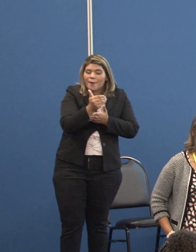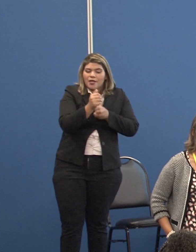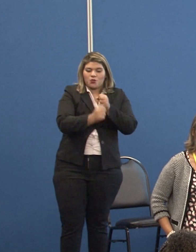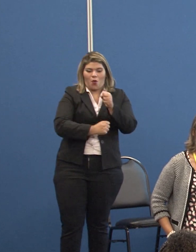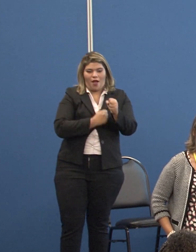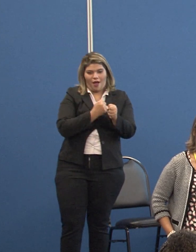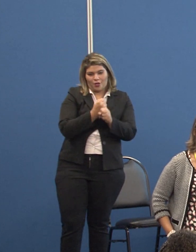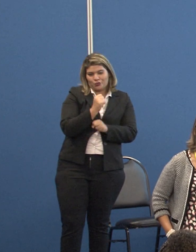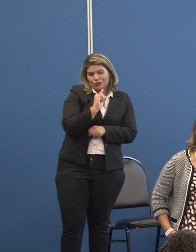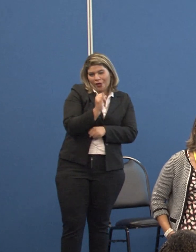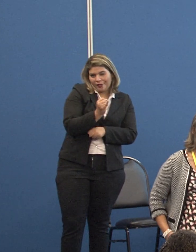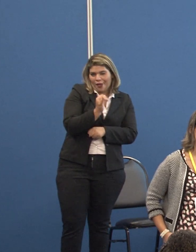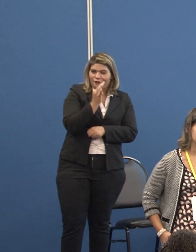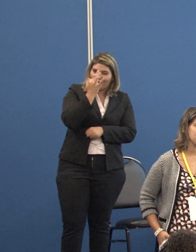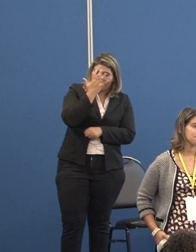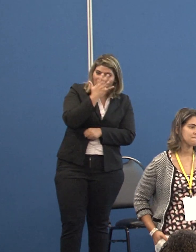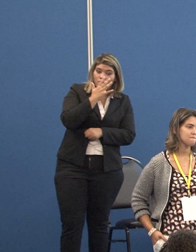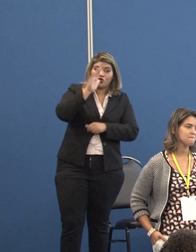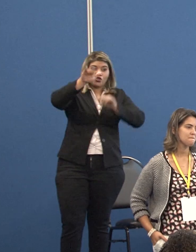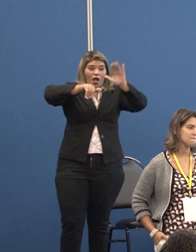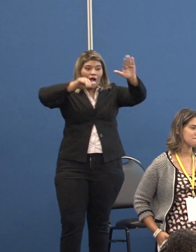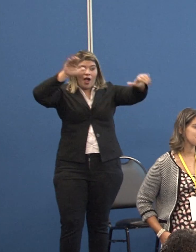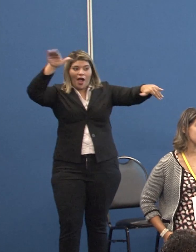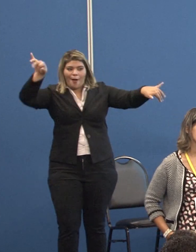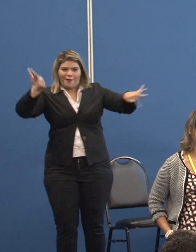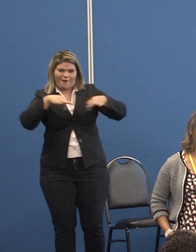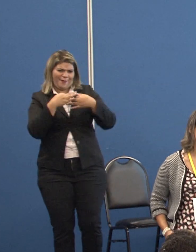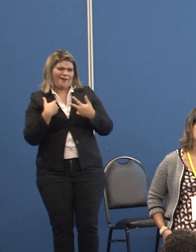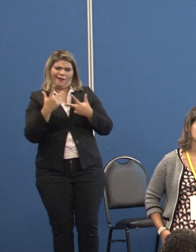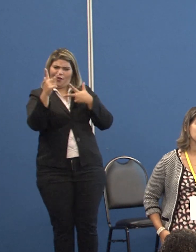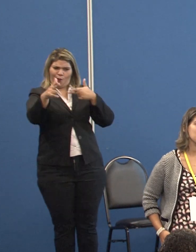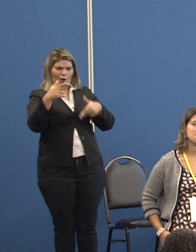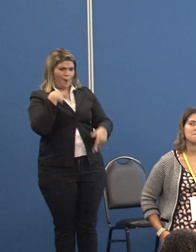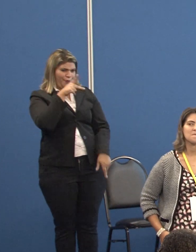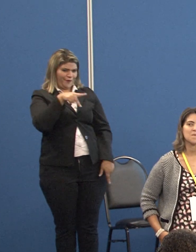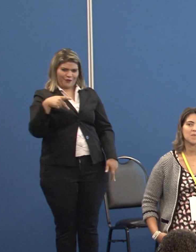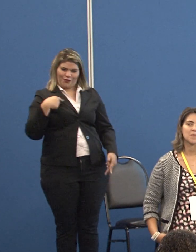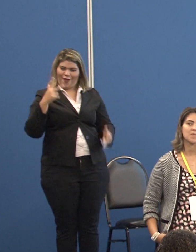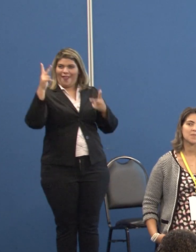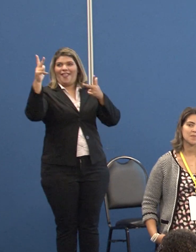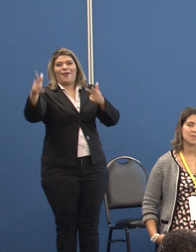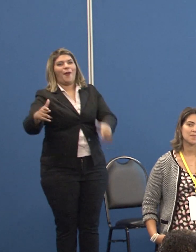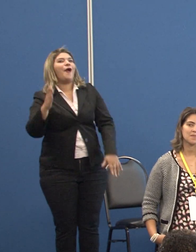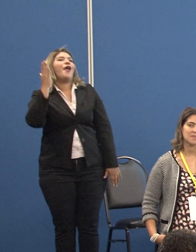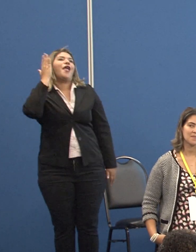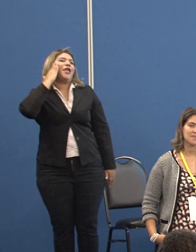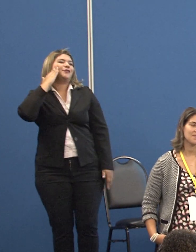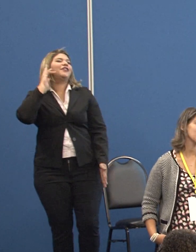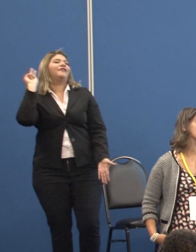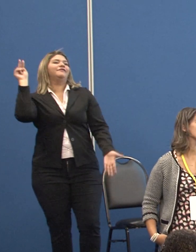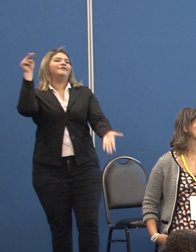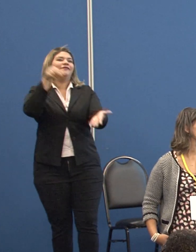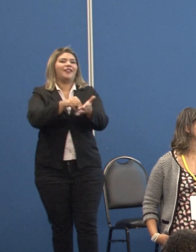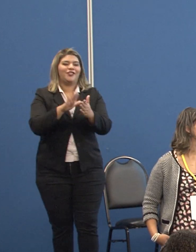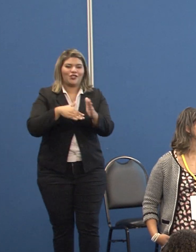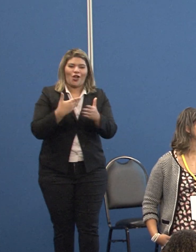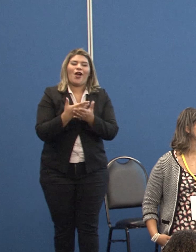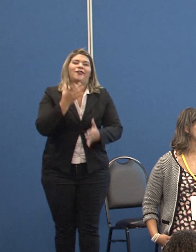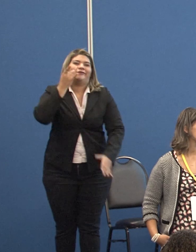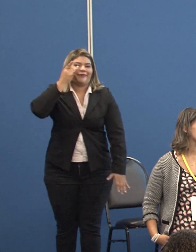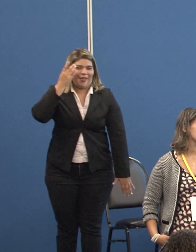apresenta a importância. Eu sei que todos vocês fazem isso, porque eu sou professora como vocês, eu também tenho o pé no chão da escola como vocês, mas nós precisamos